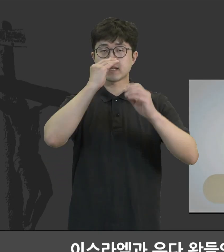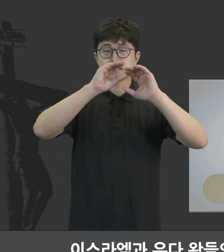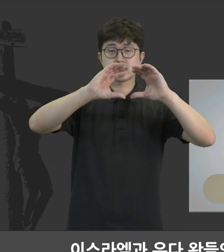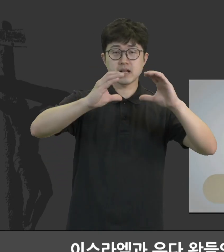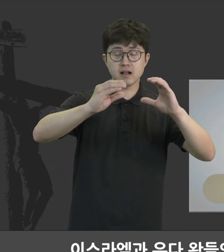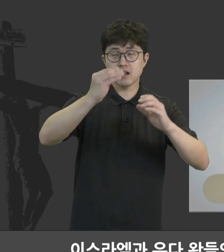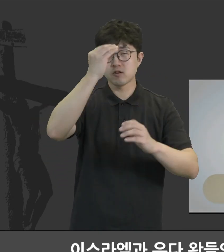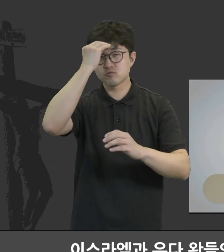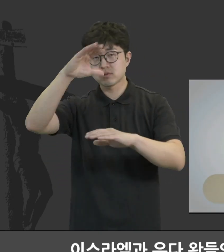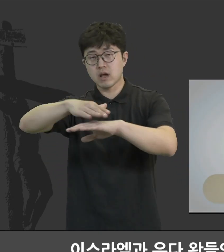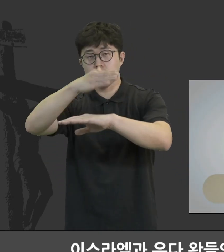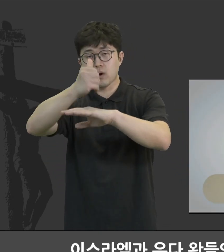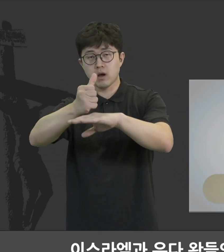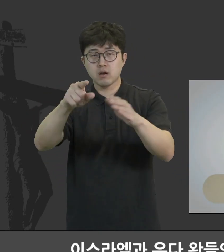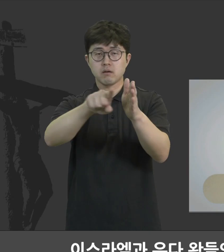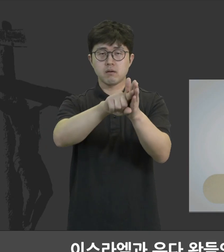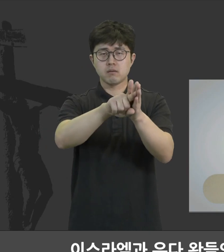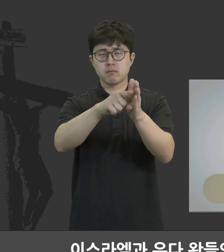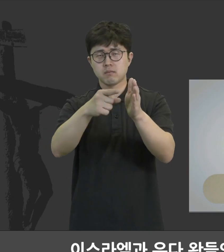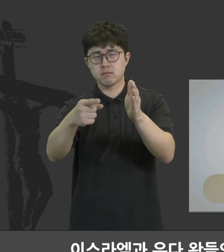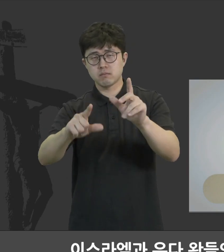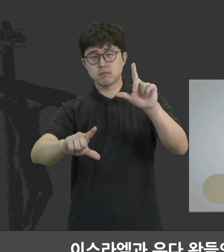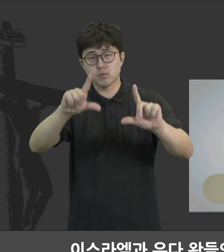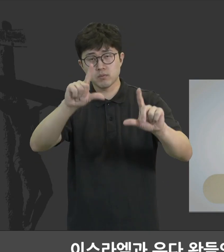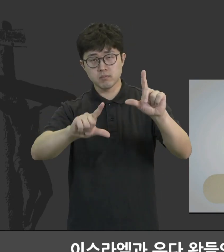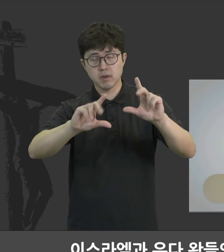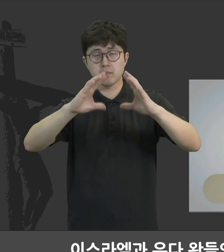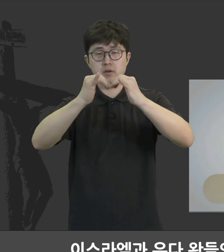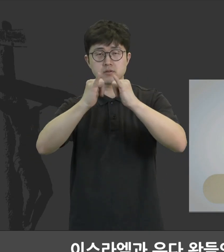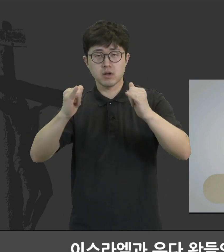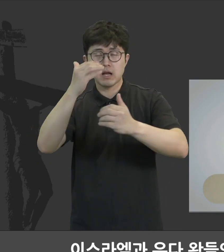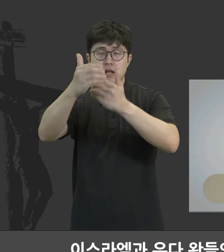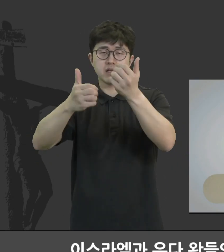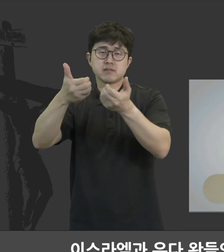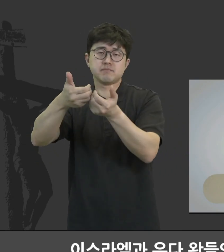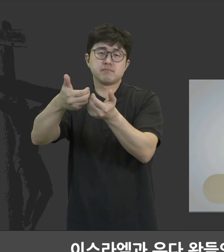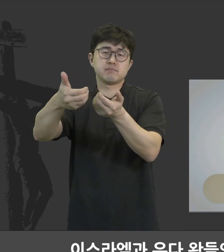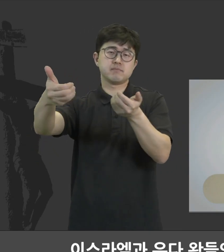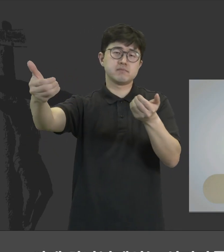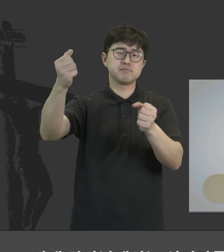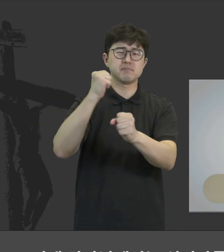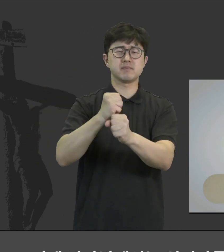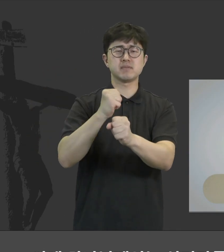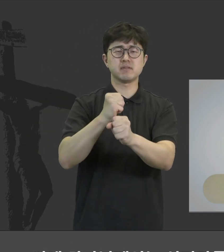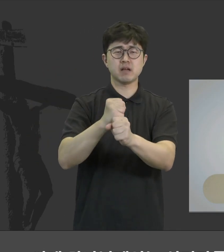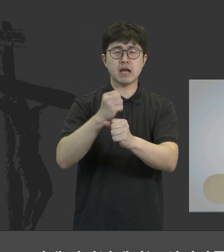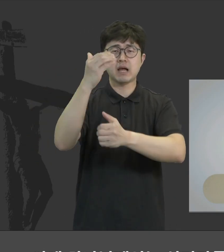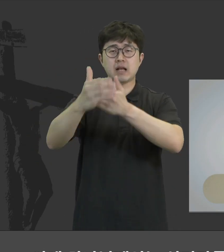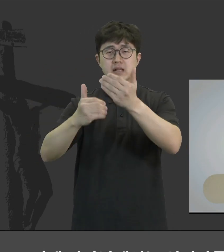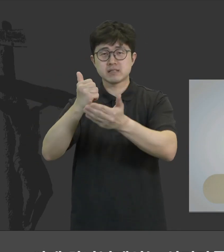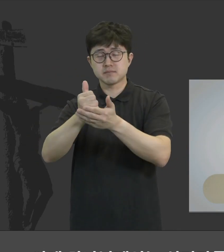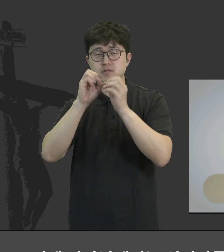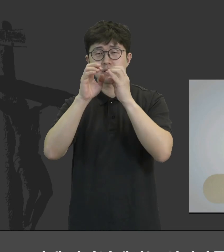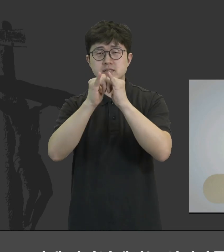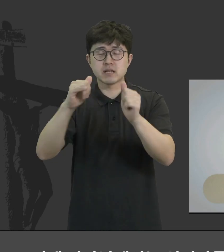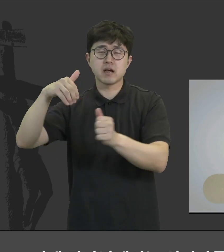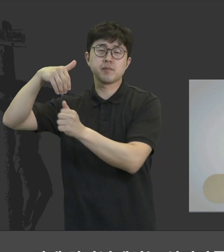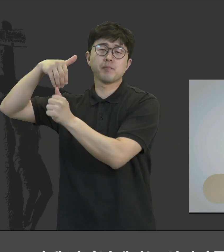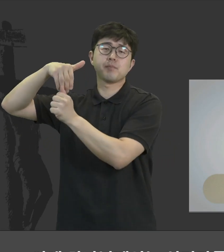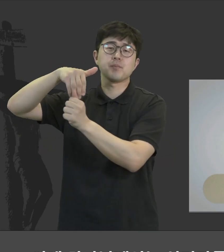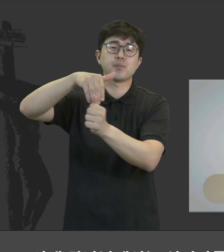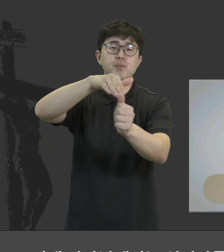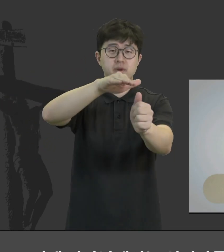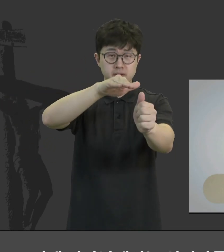이스라엘과 유다 왕들의 배교는 백성들을 하나님에게서 멀어지게 했습니다. 이에 하나님께서는